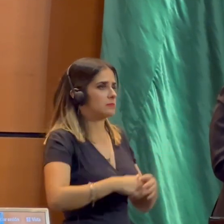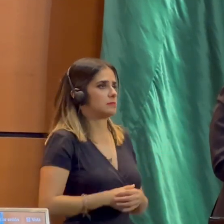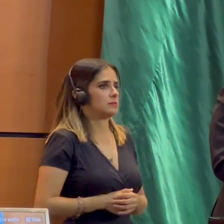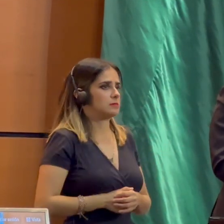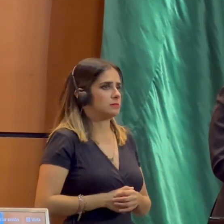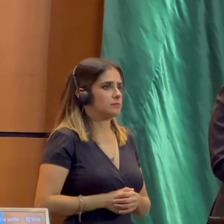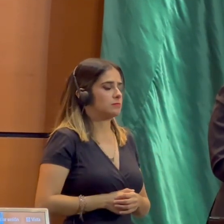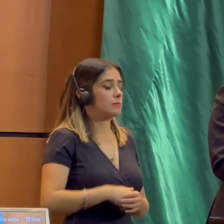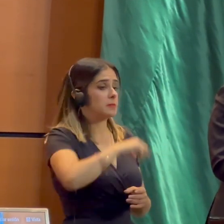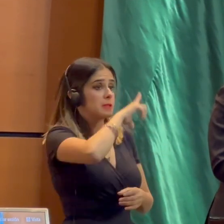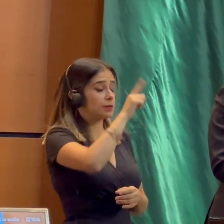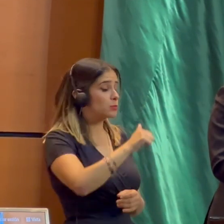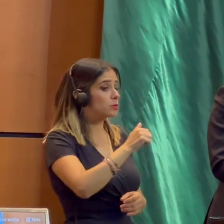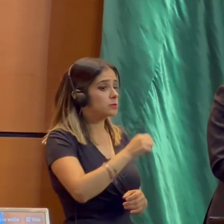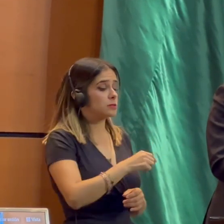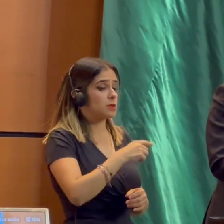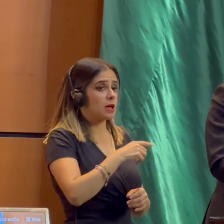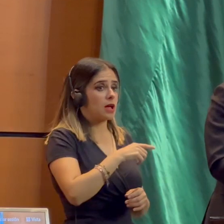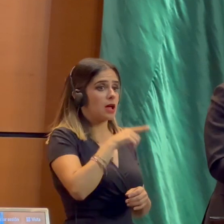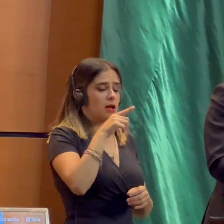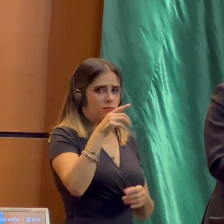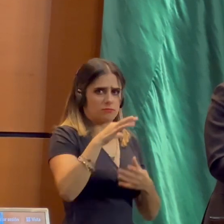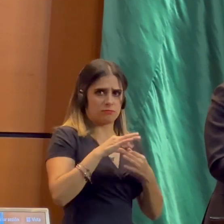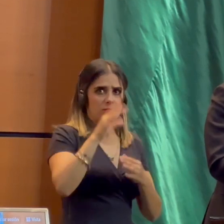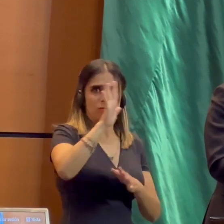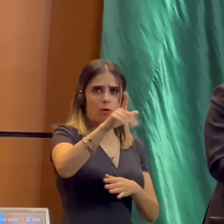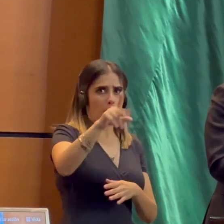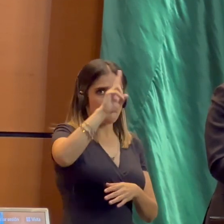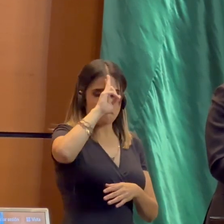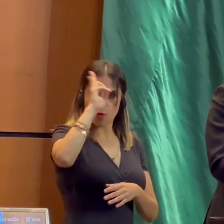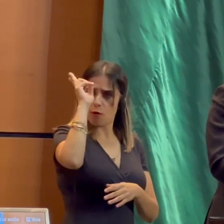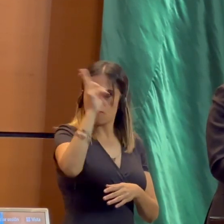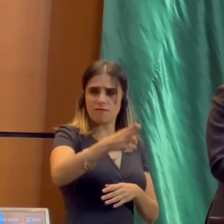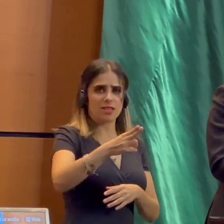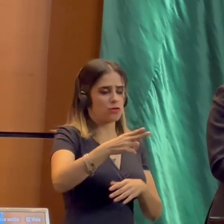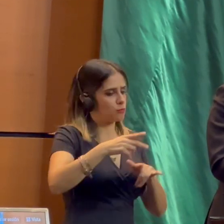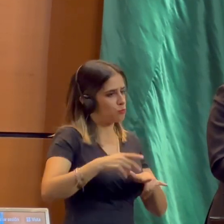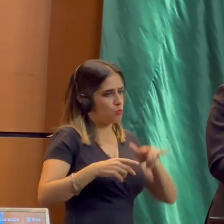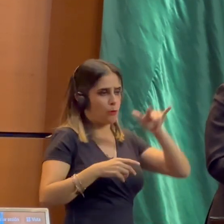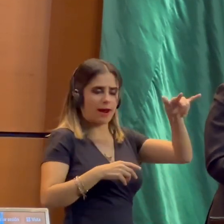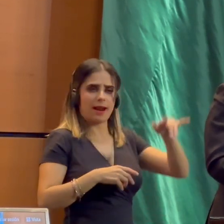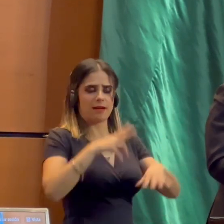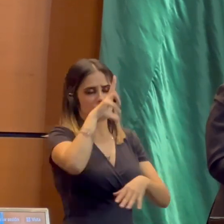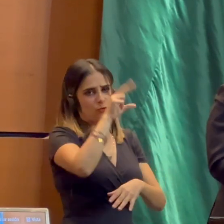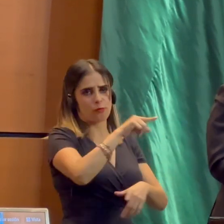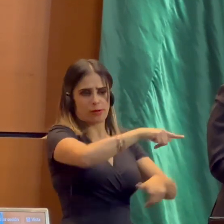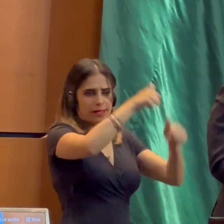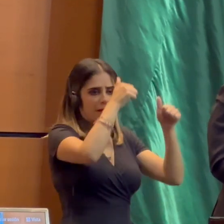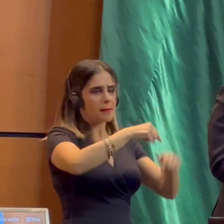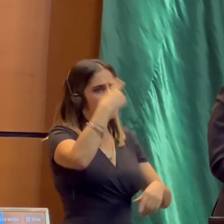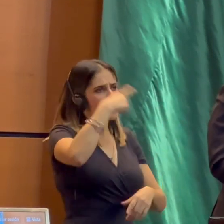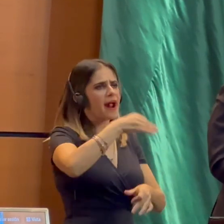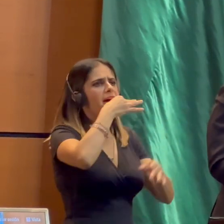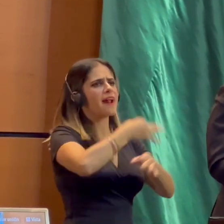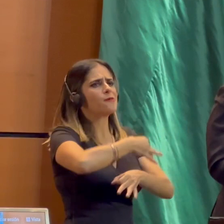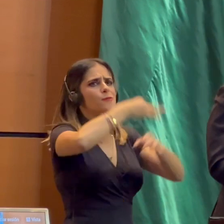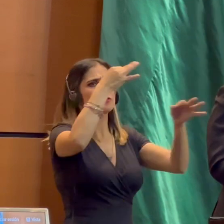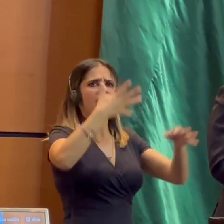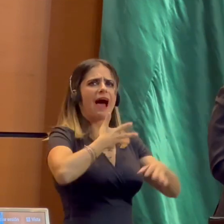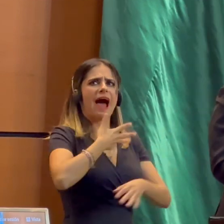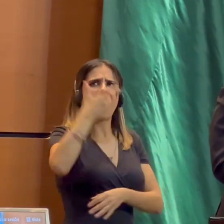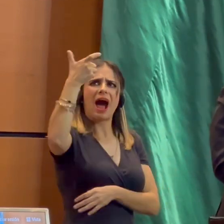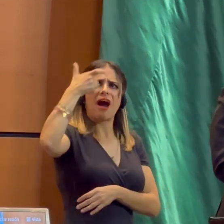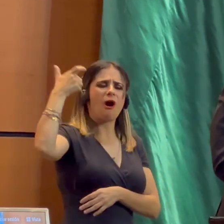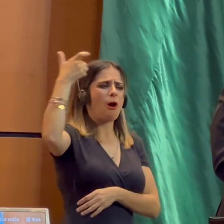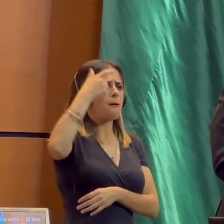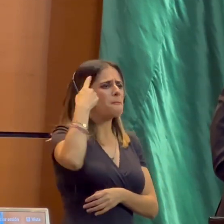はそのようなことはないということを政府から回答いただいておりますが、私自身も UFO の